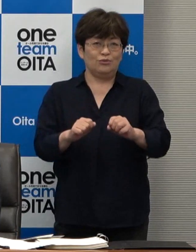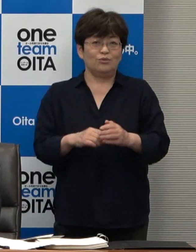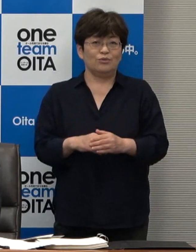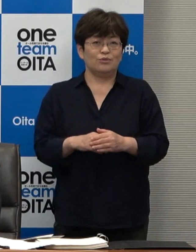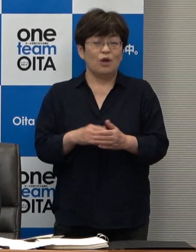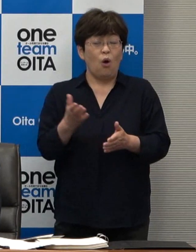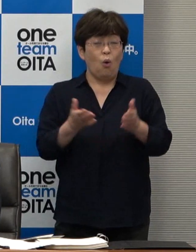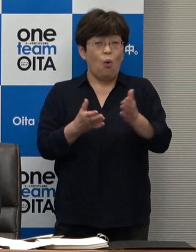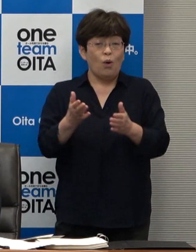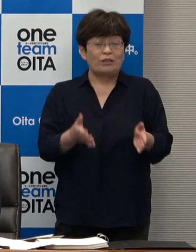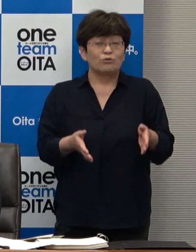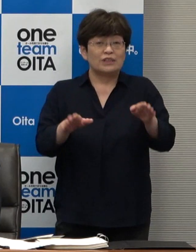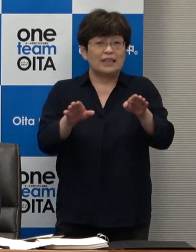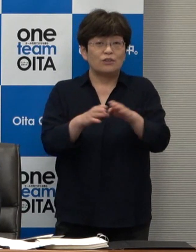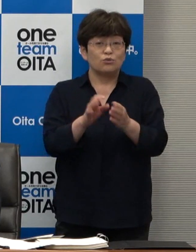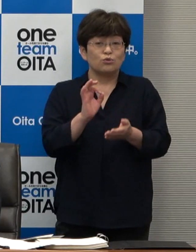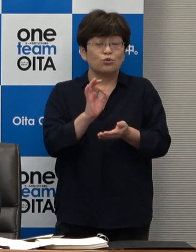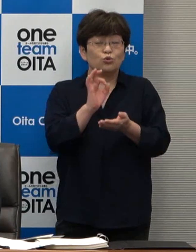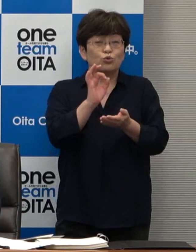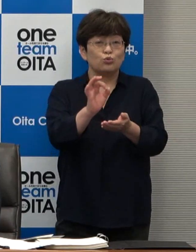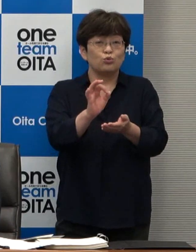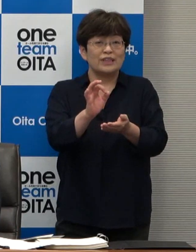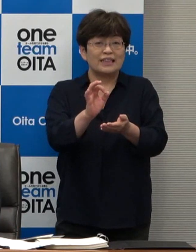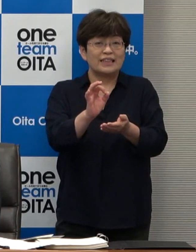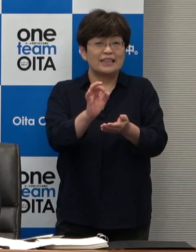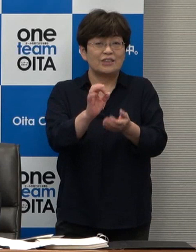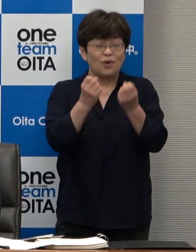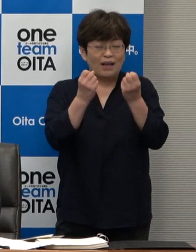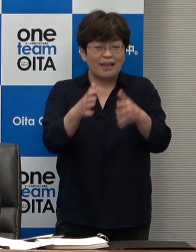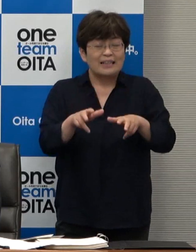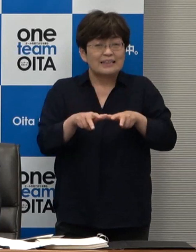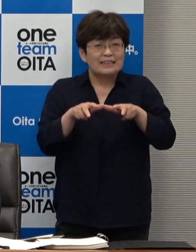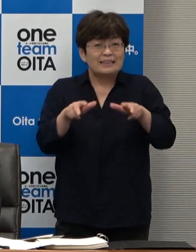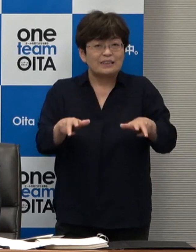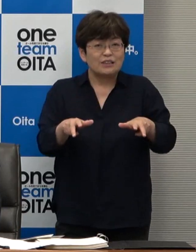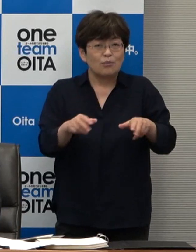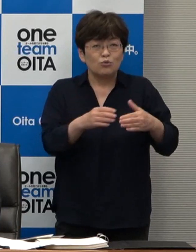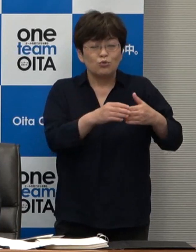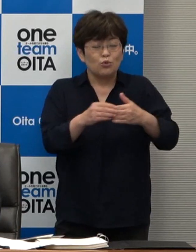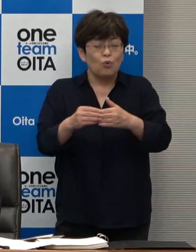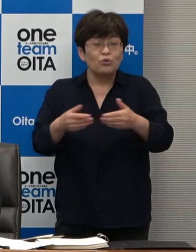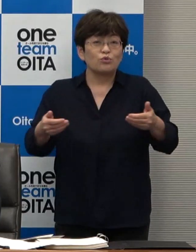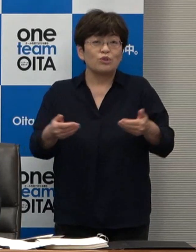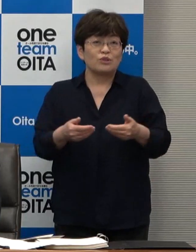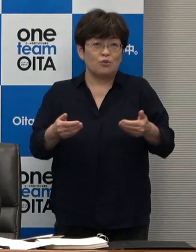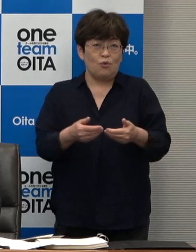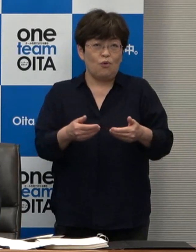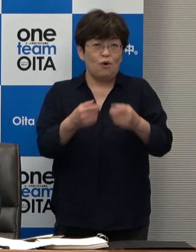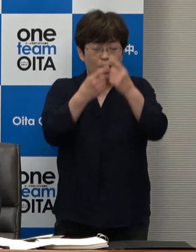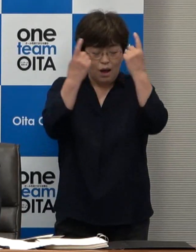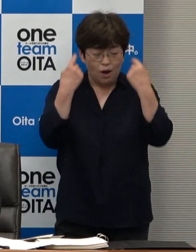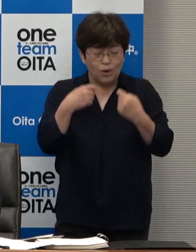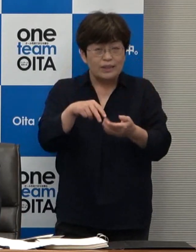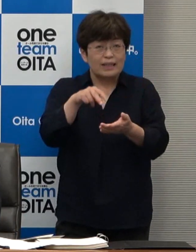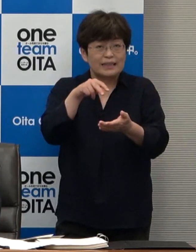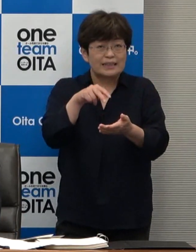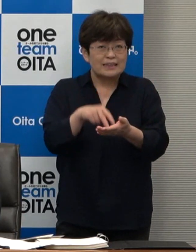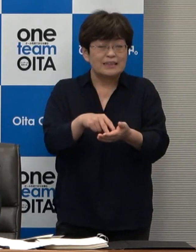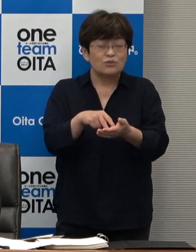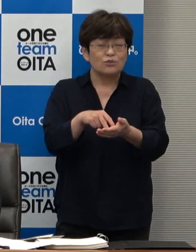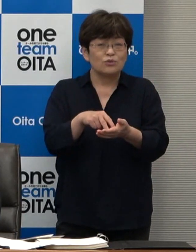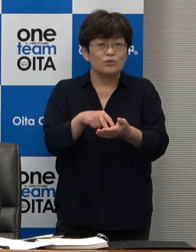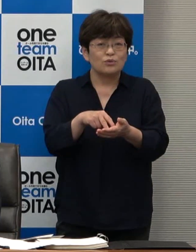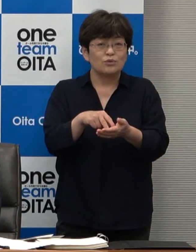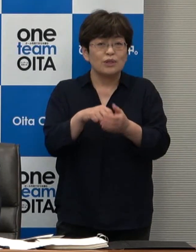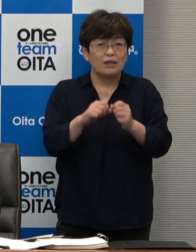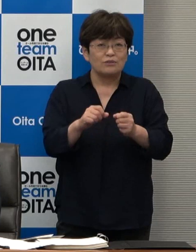保育施設給付費等申請システム導入事業では、私立施設が行う給付費